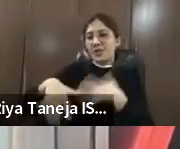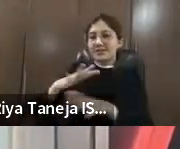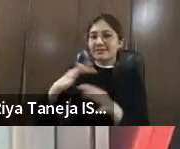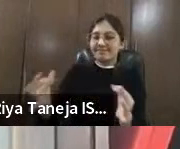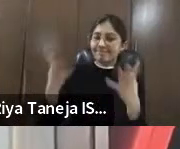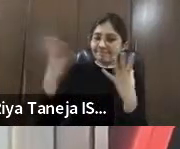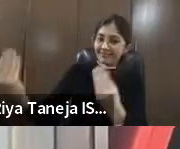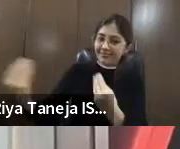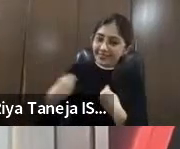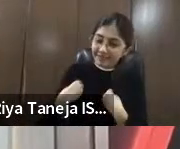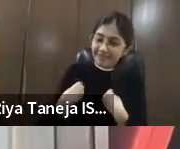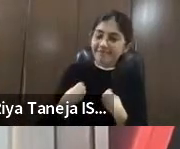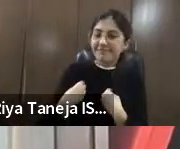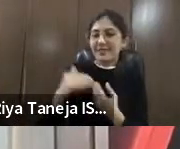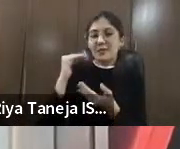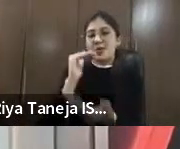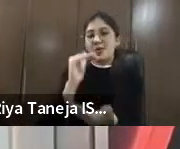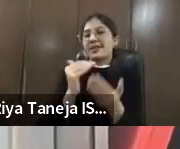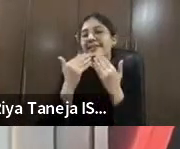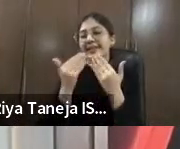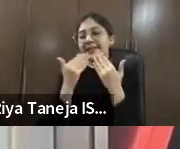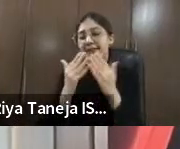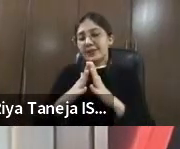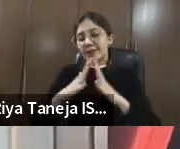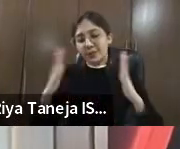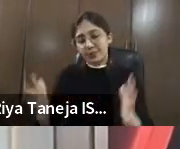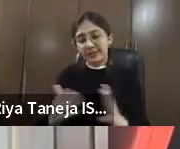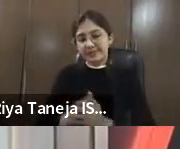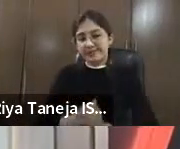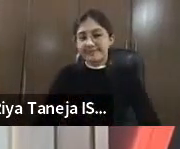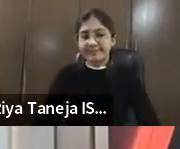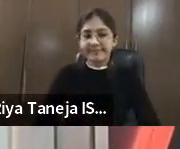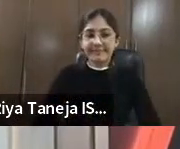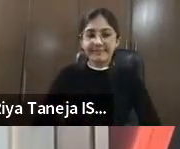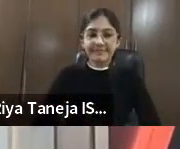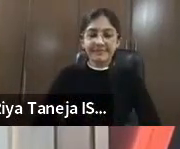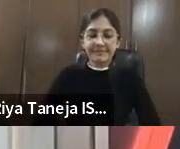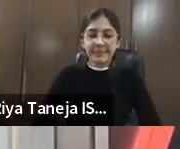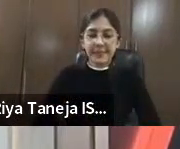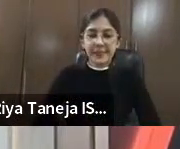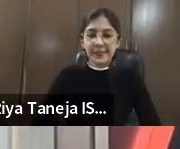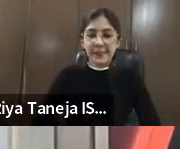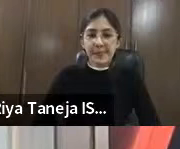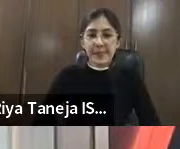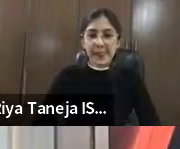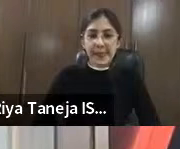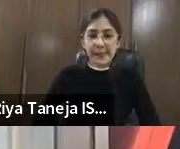अफजाई करते हैं। तो इसके लिए हम तहे दिल से आपके आभारी